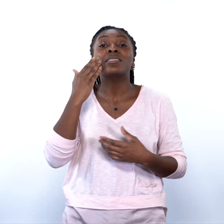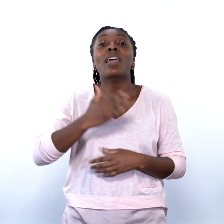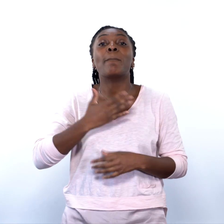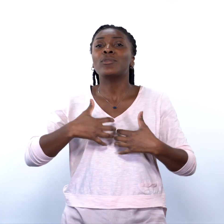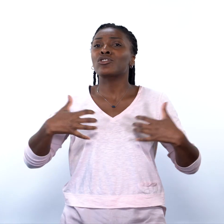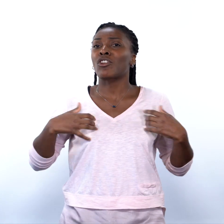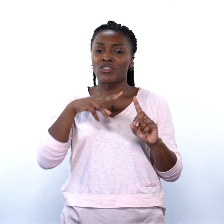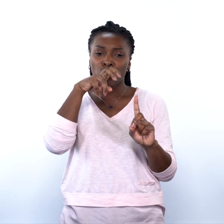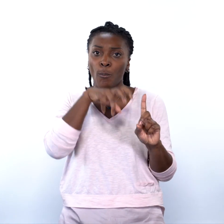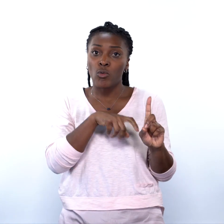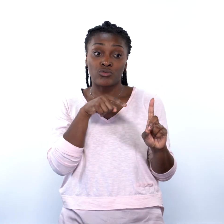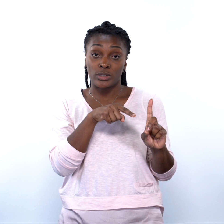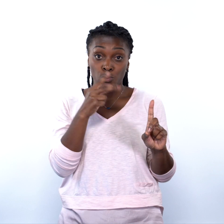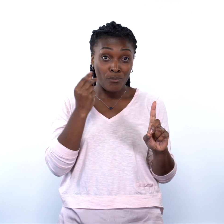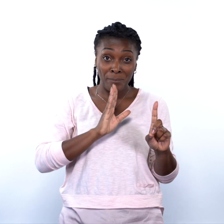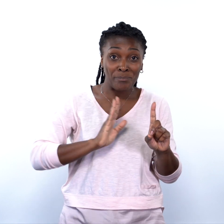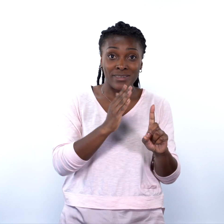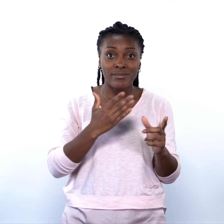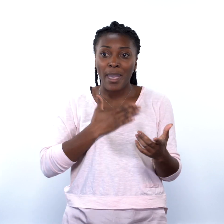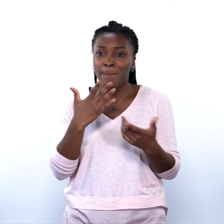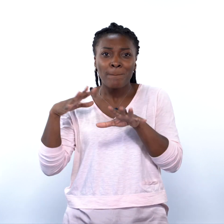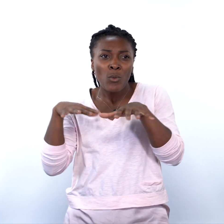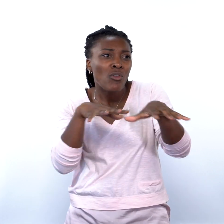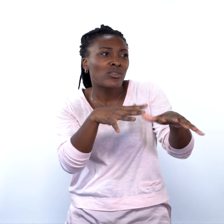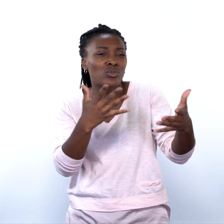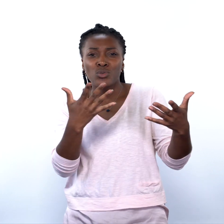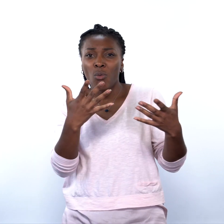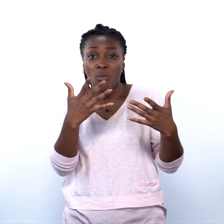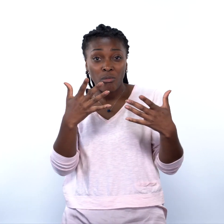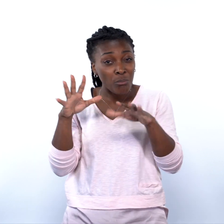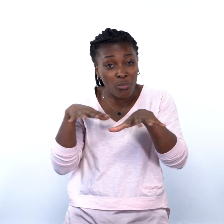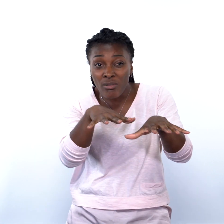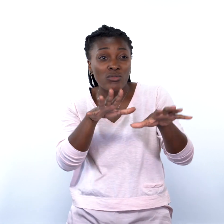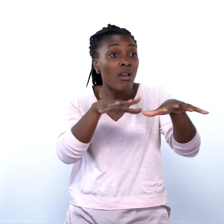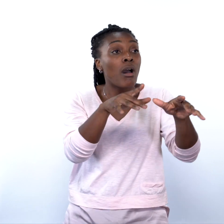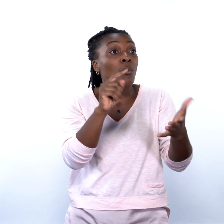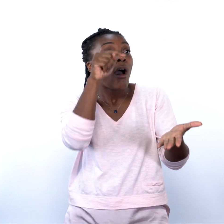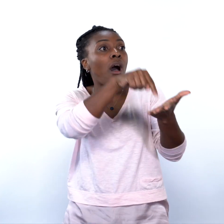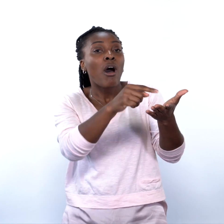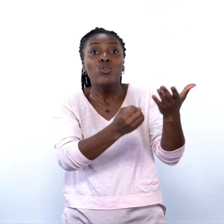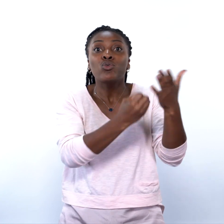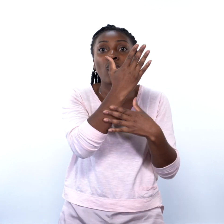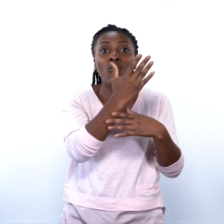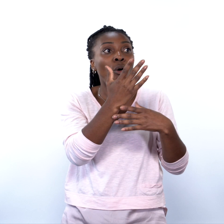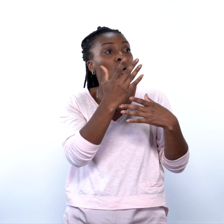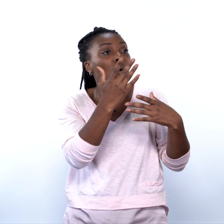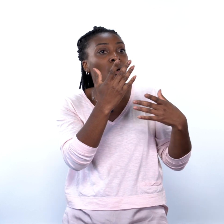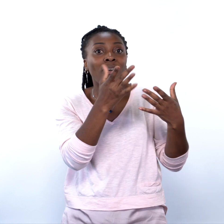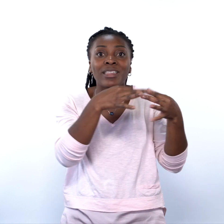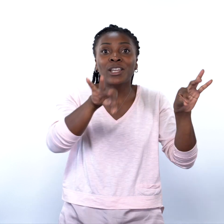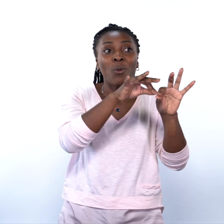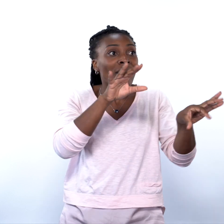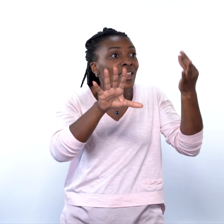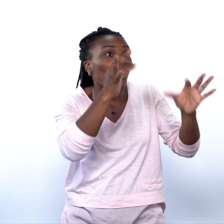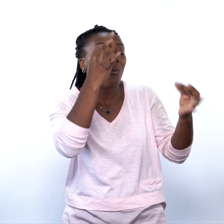aimez l'anthropologie, l'homme a toujours s'est déplacé. Des populations parfois entières se sont déplacées juste pour découvrir de nouveaux